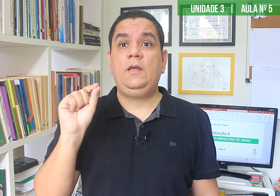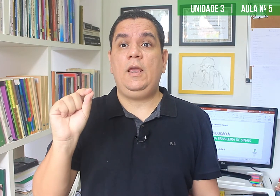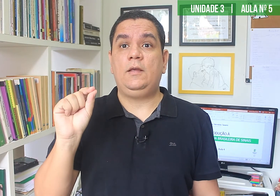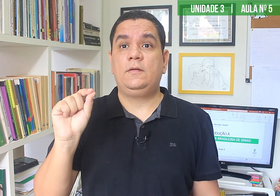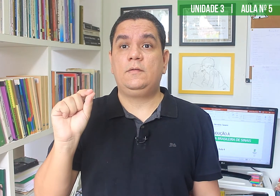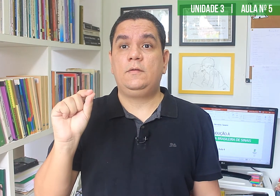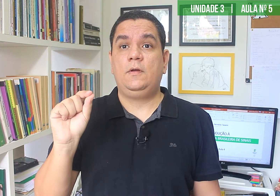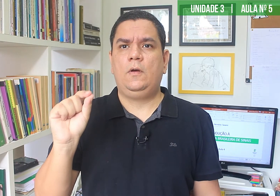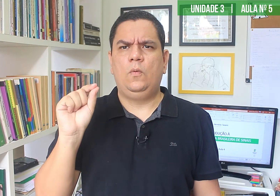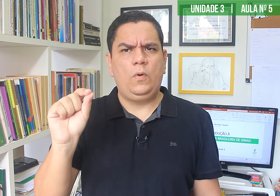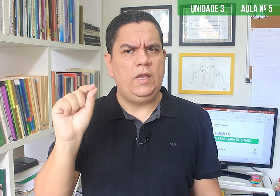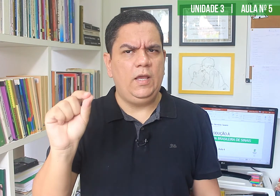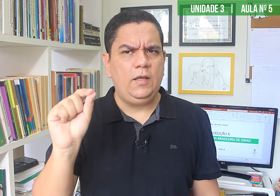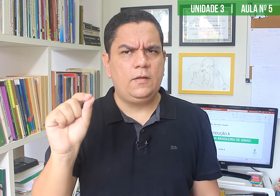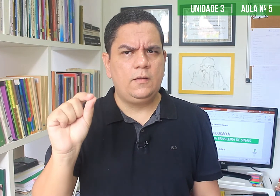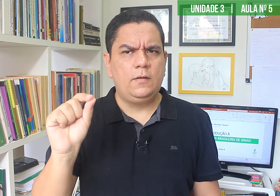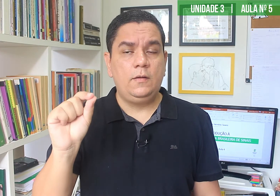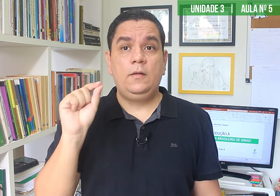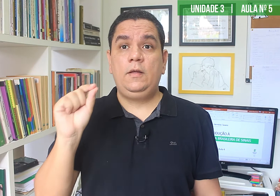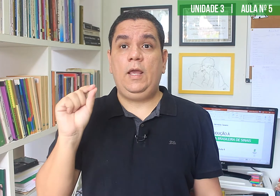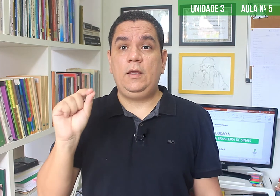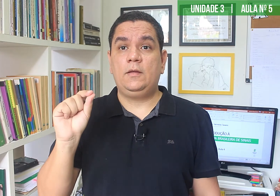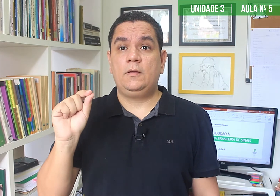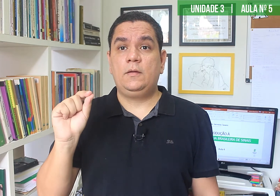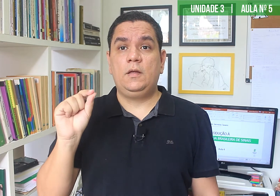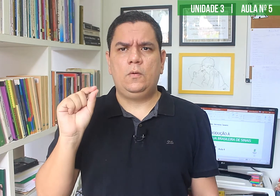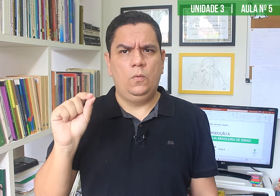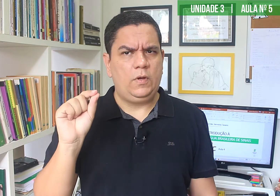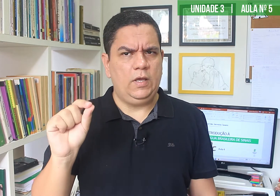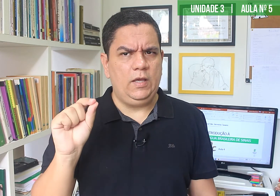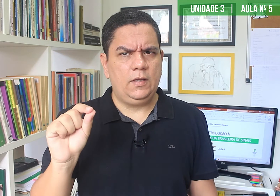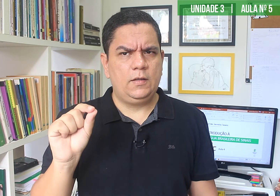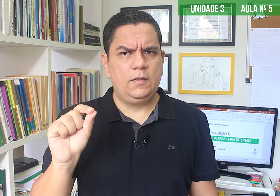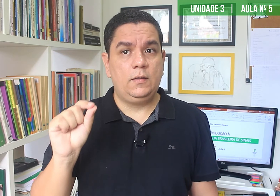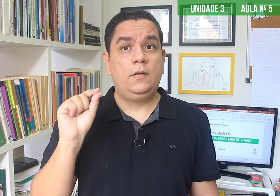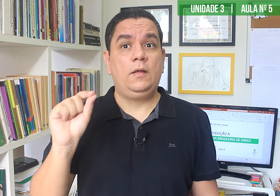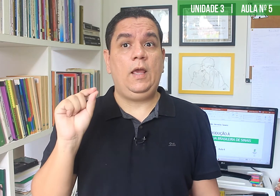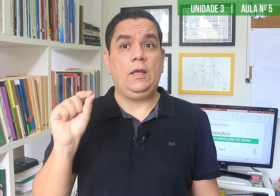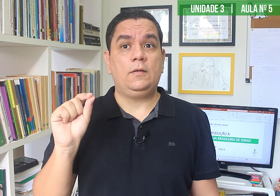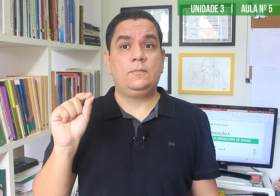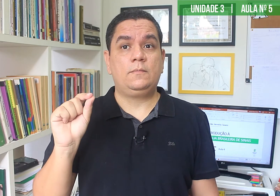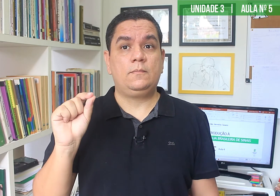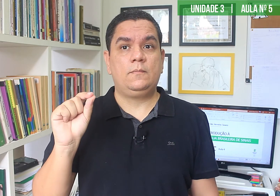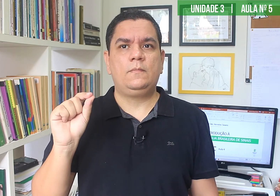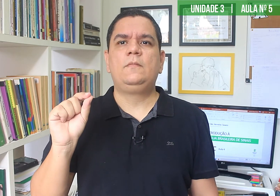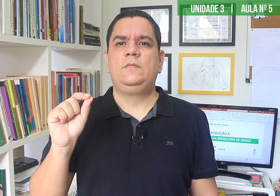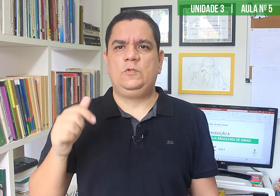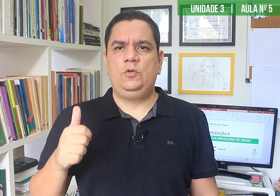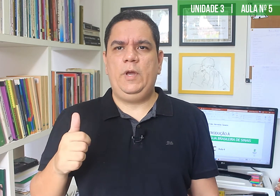Quem? O que? Quem? O que? Quem? Tudo bem?